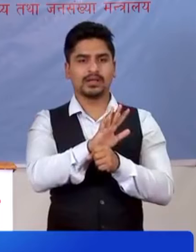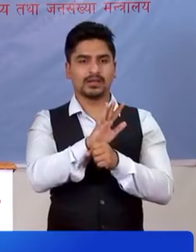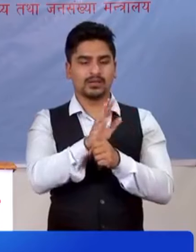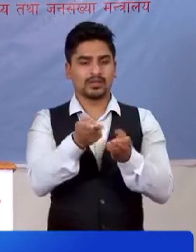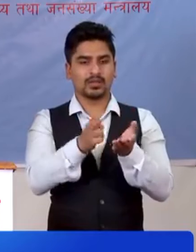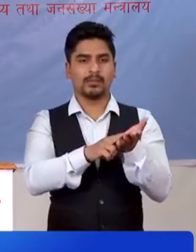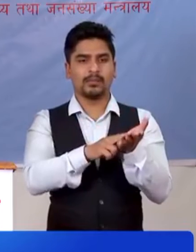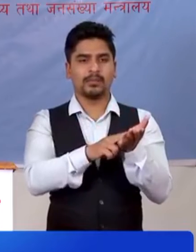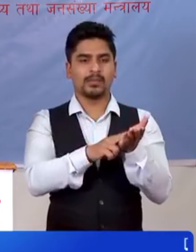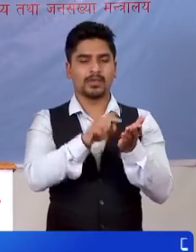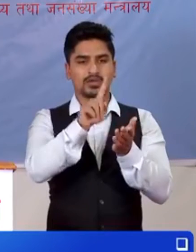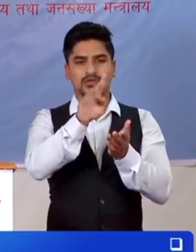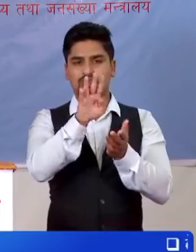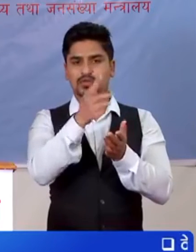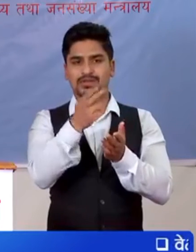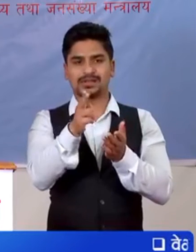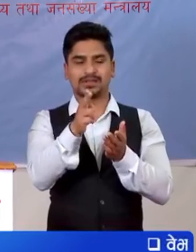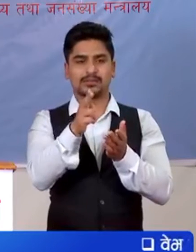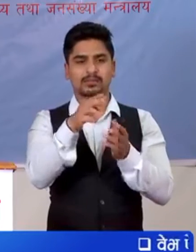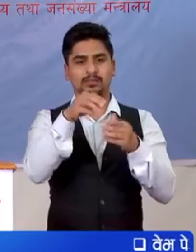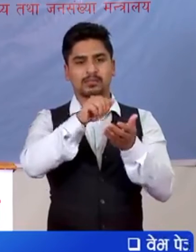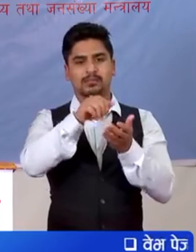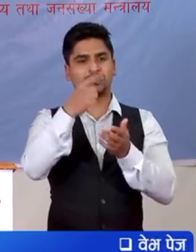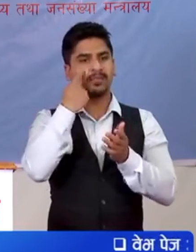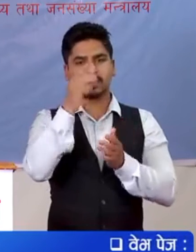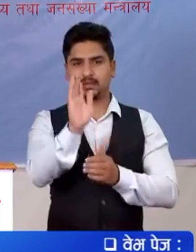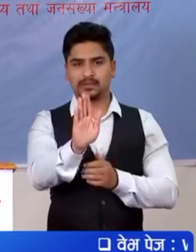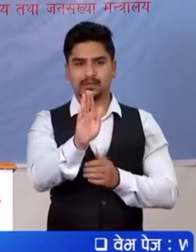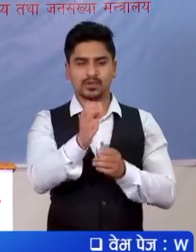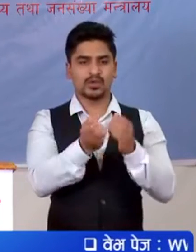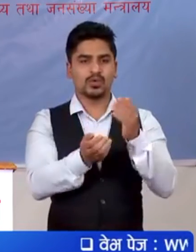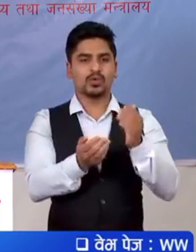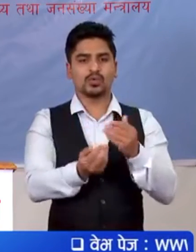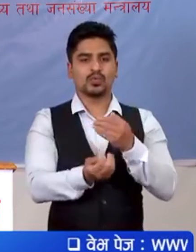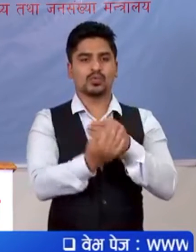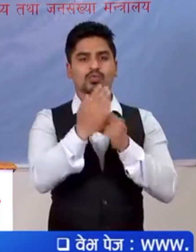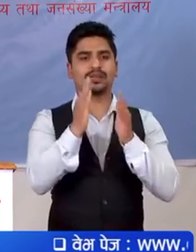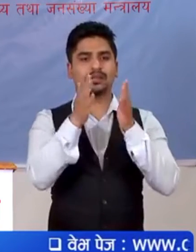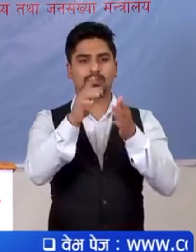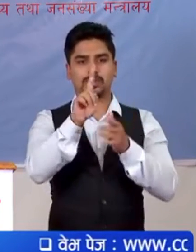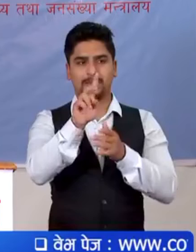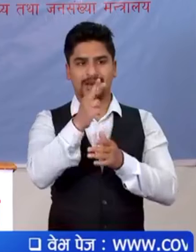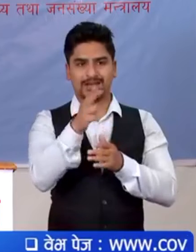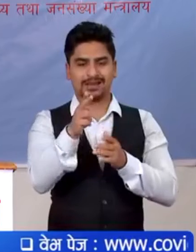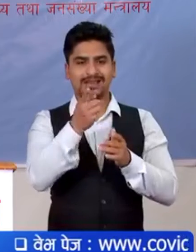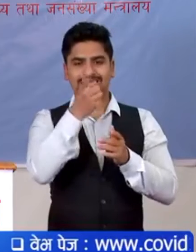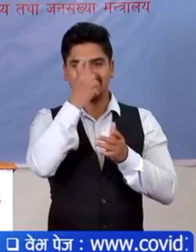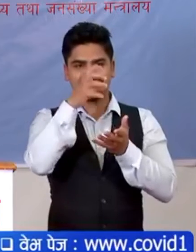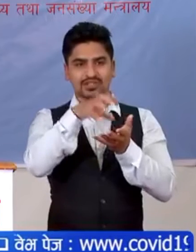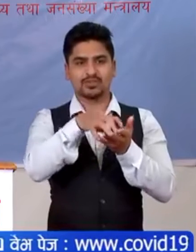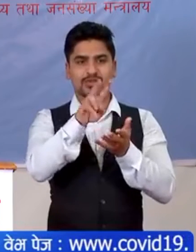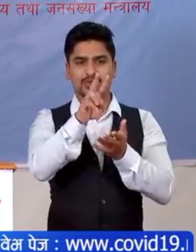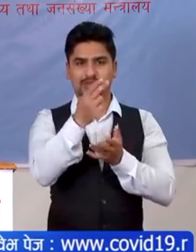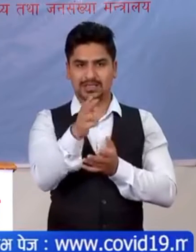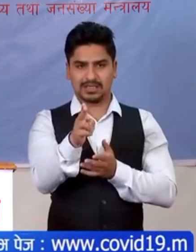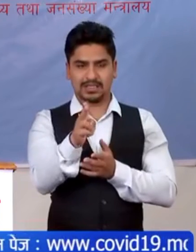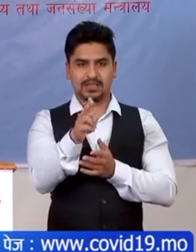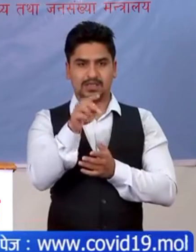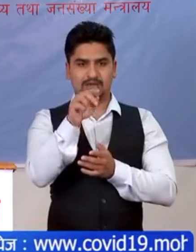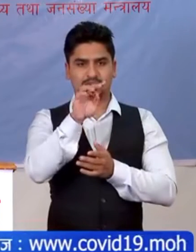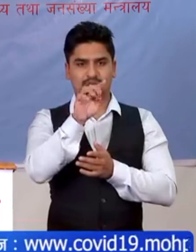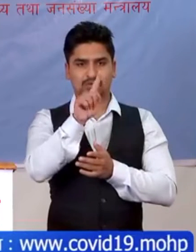कोरोनाको थप 14 जनाको पुष्टि भएको छ। उदयपुरमा 12 जना र चितवनमा 2 जना।